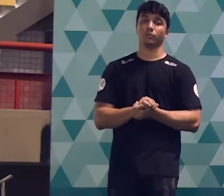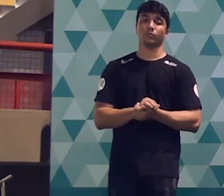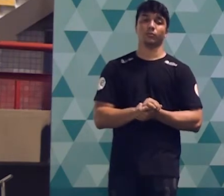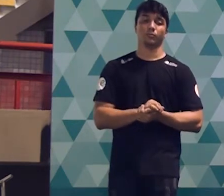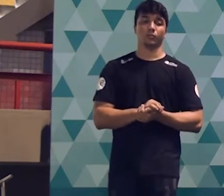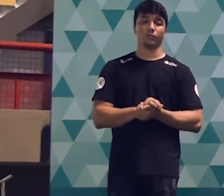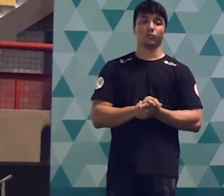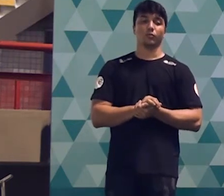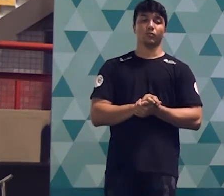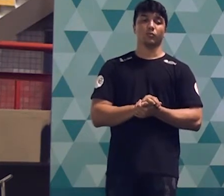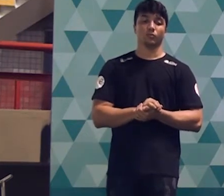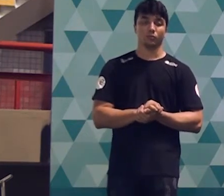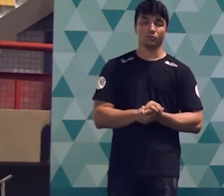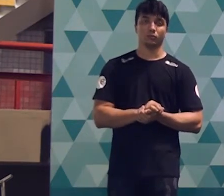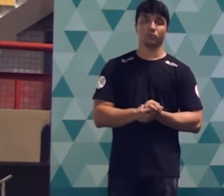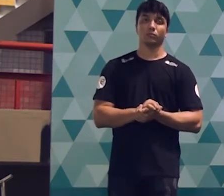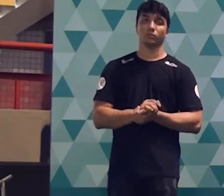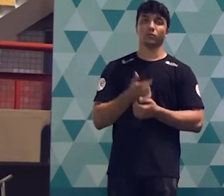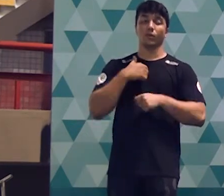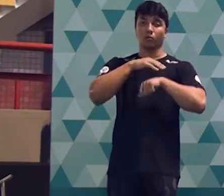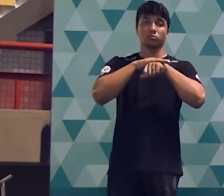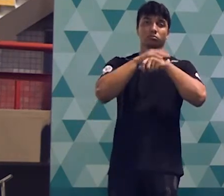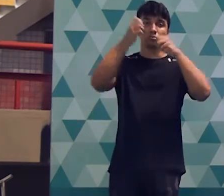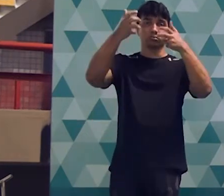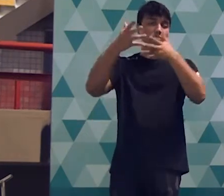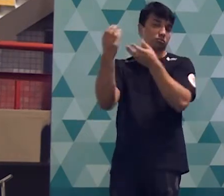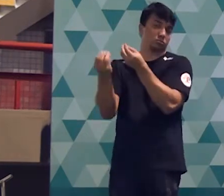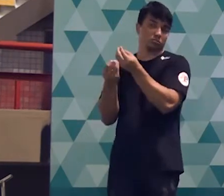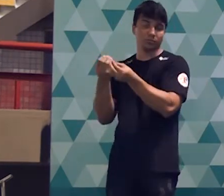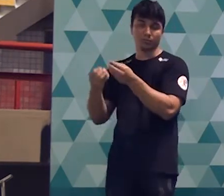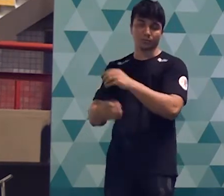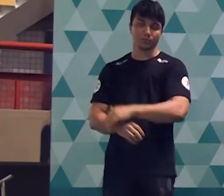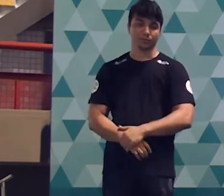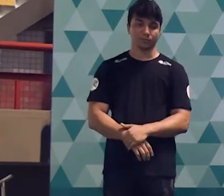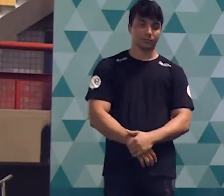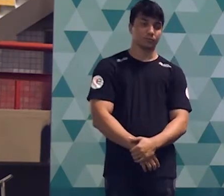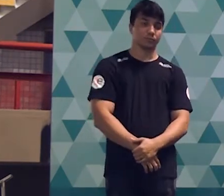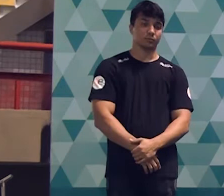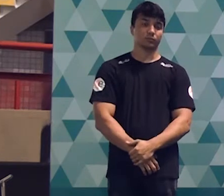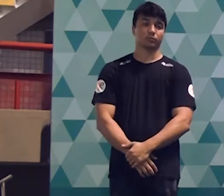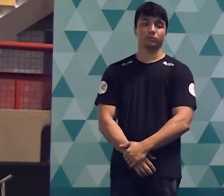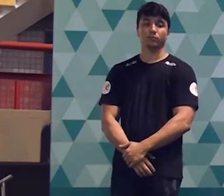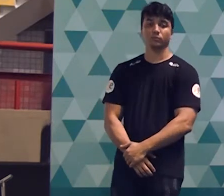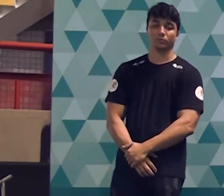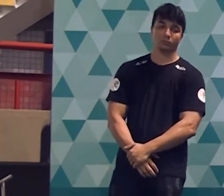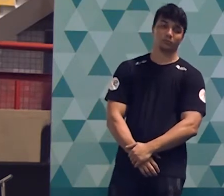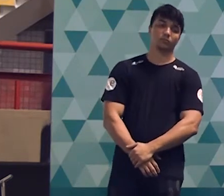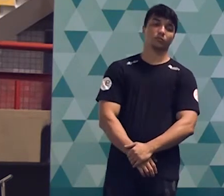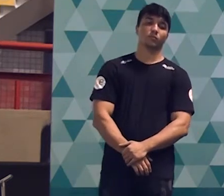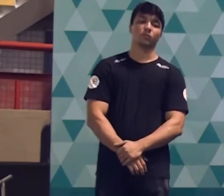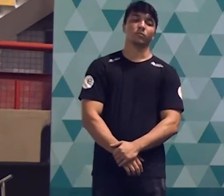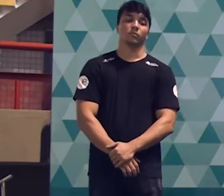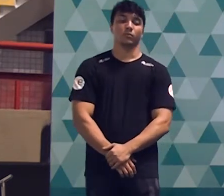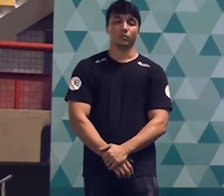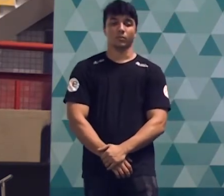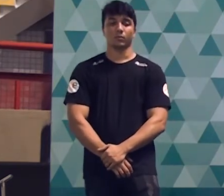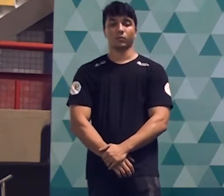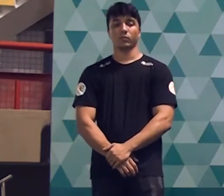aula do professor Valmir, que a gente está conversando sobre tudo isso, né? Bom, aí vocês vão ver o